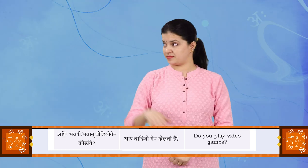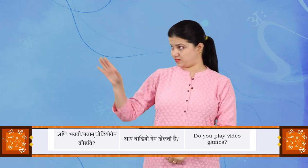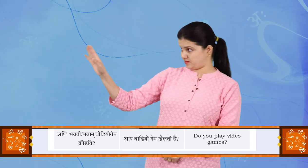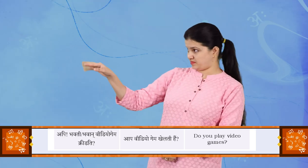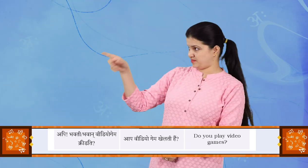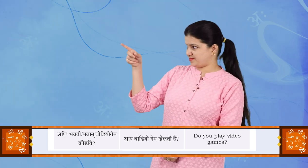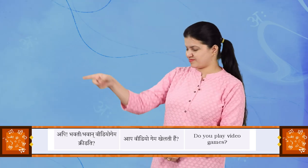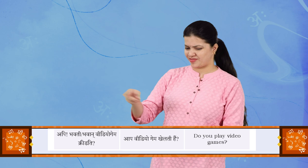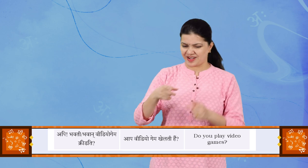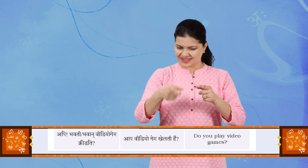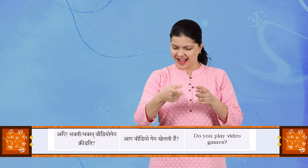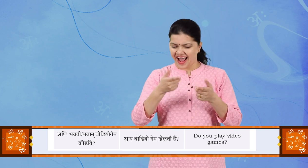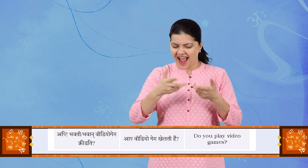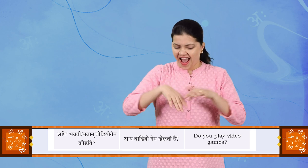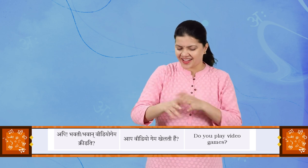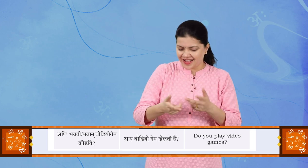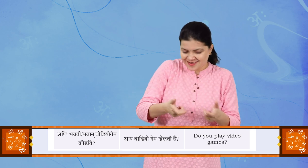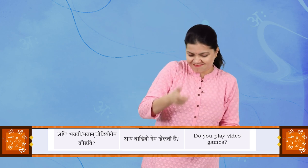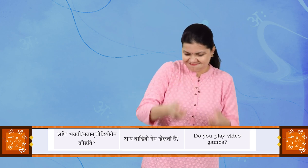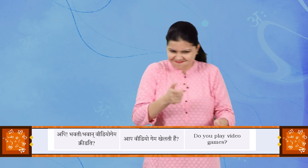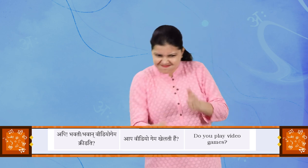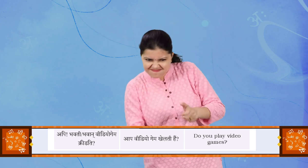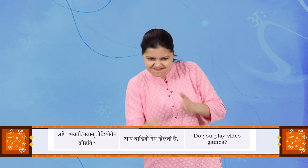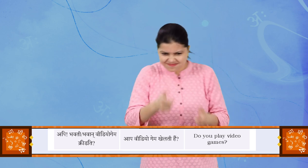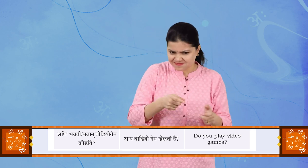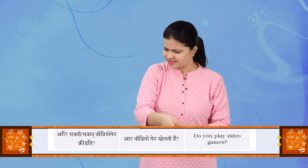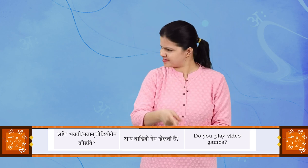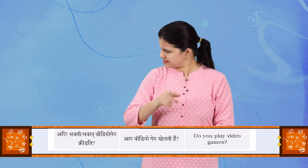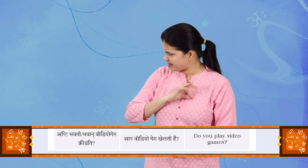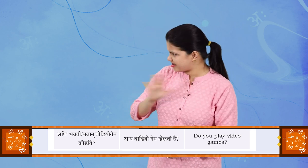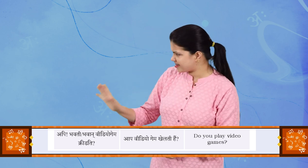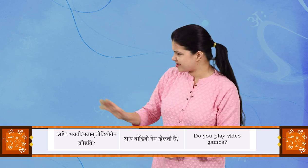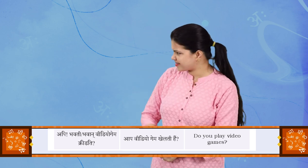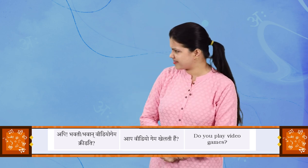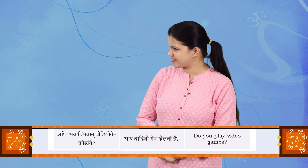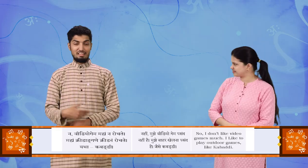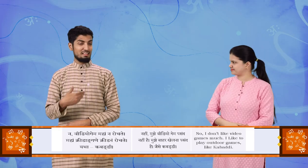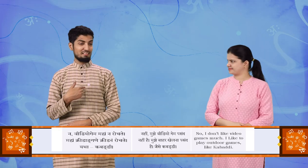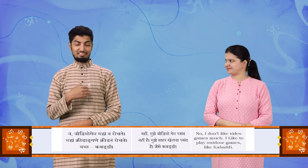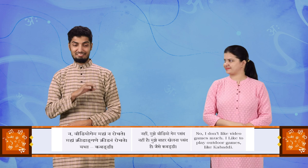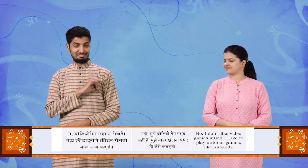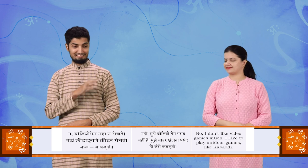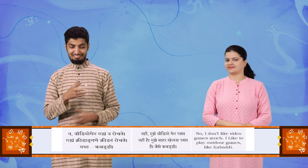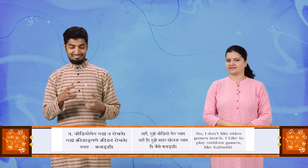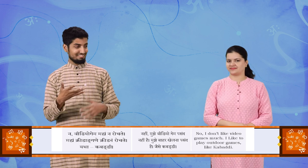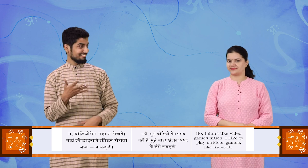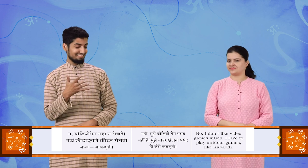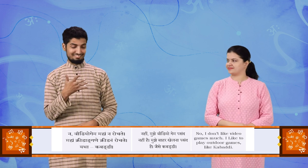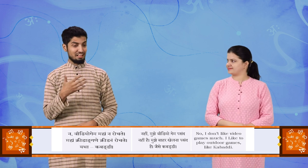अपील भगवान वीडियो गेम फ्री डरती है है ना वीडियो गेम